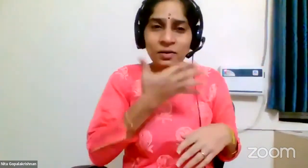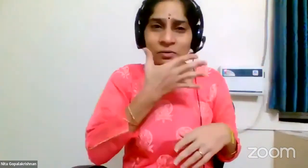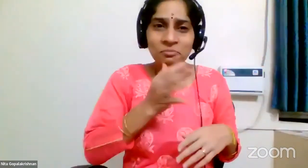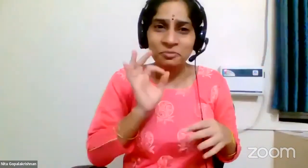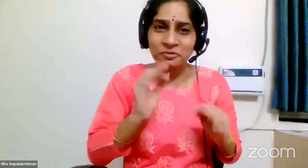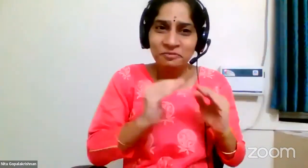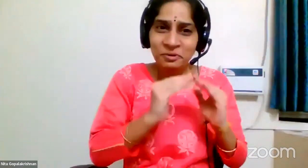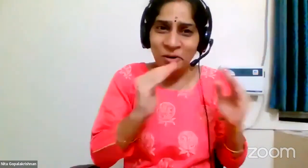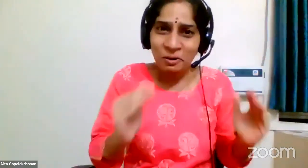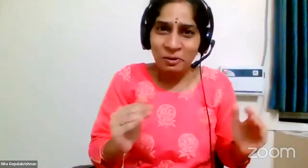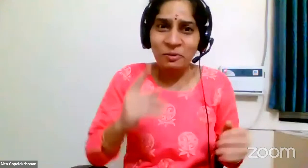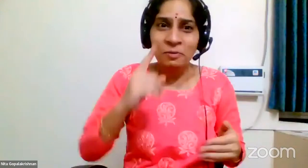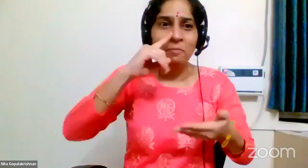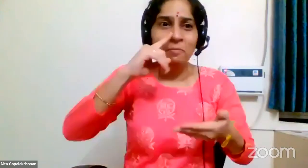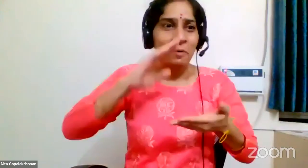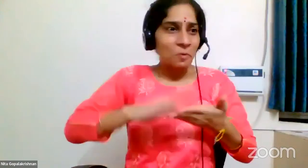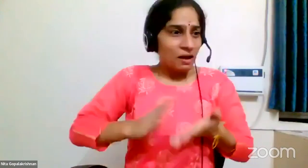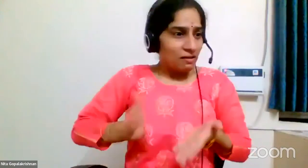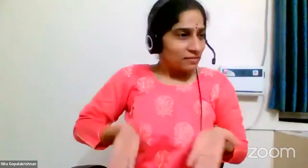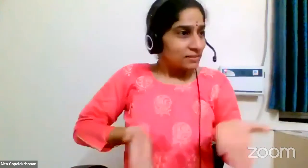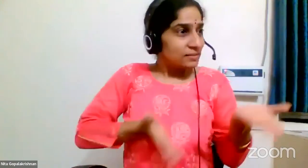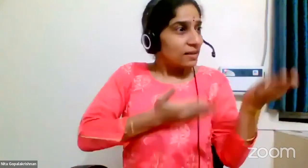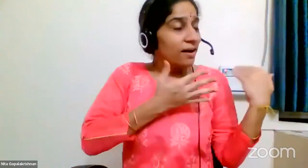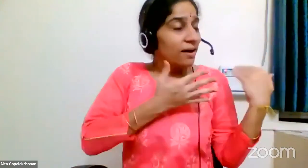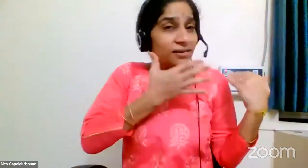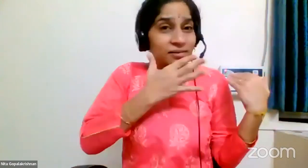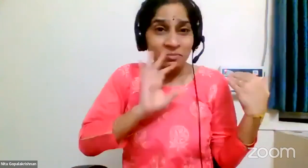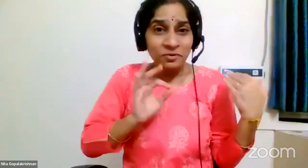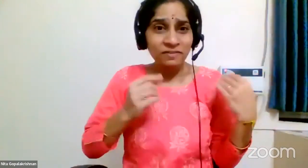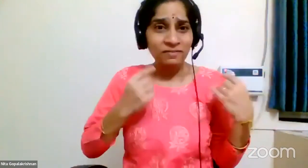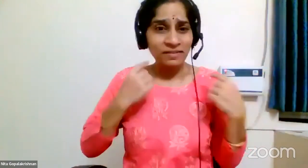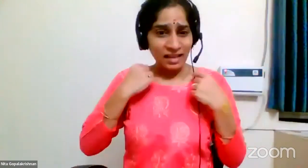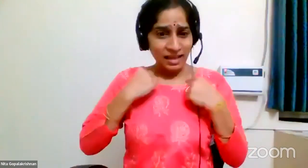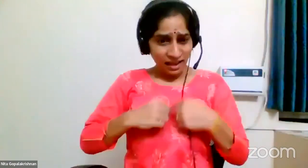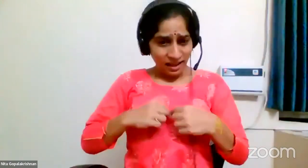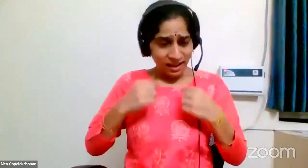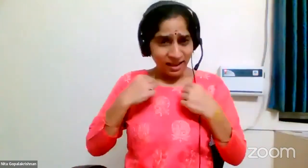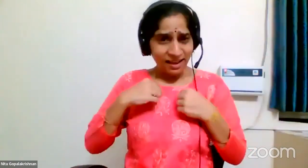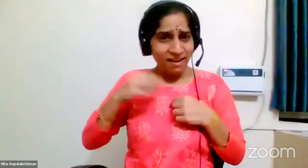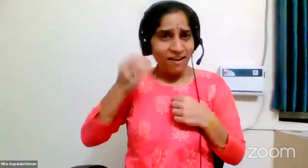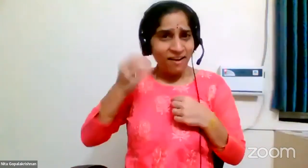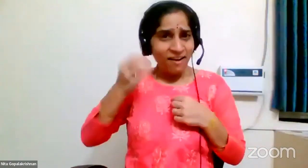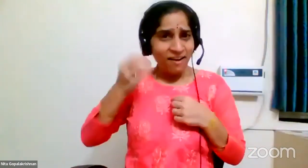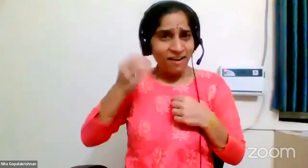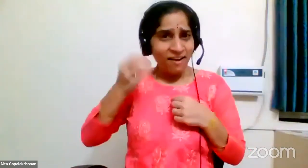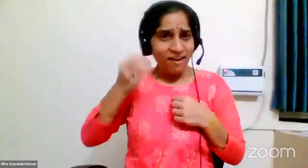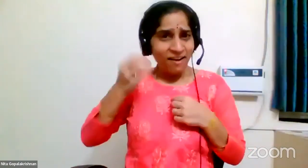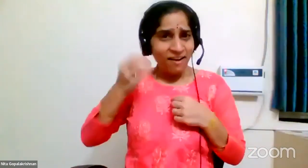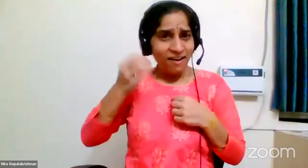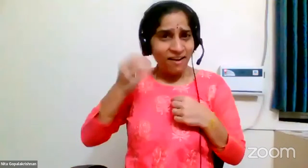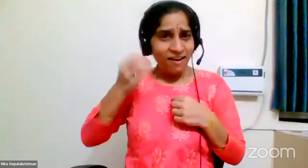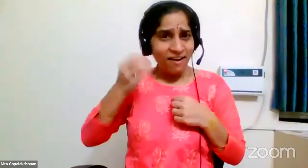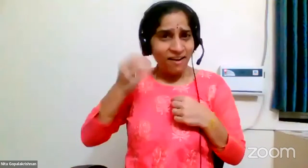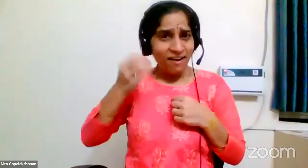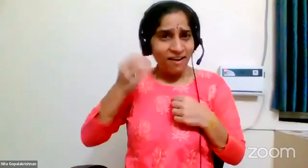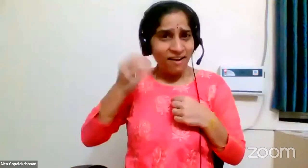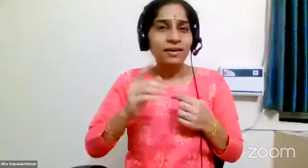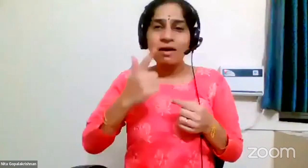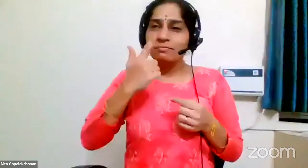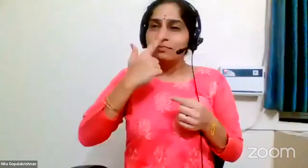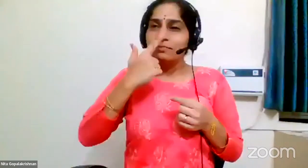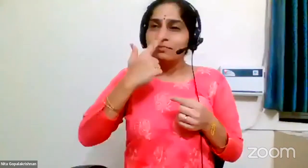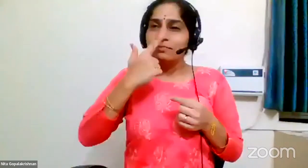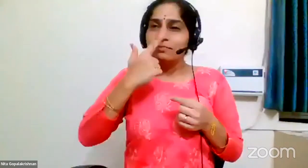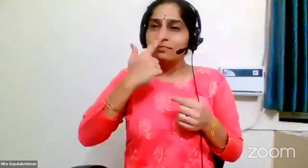घी में खाना बन रहा है। तो भगवान को आप अगर कुछ नहीं भी कहेंगे तो जो आपको चाहिए भगवान उसे दे